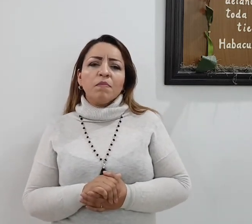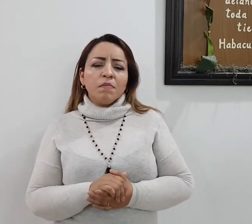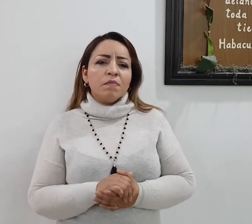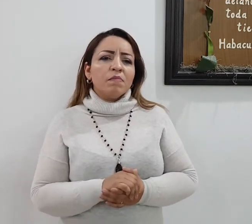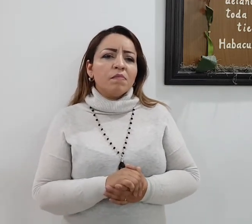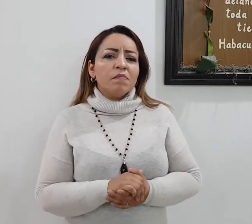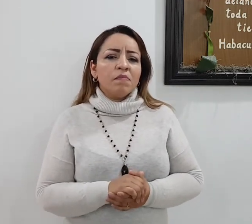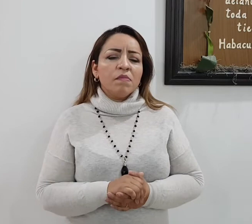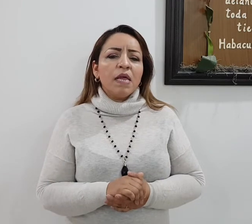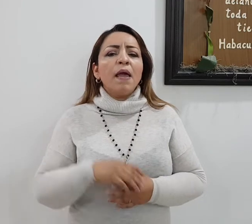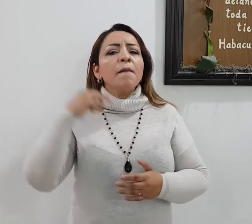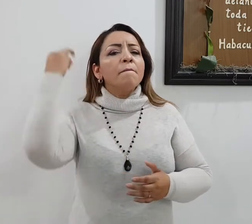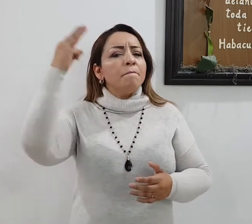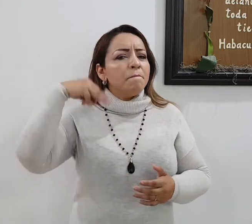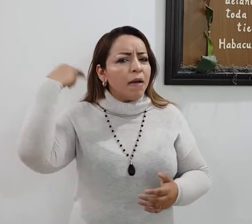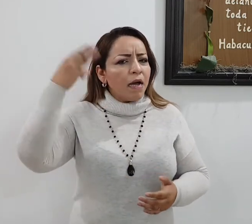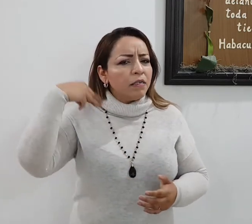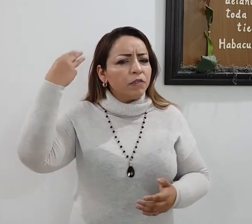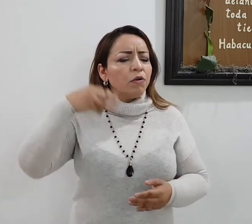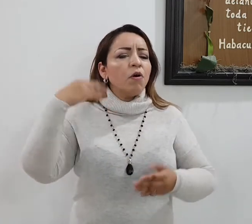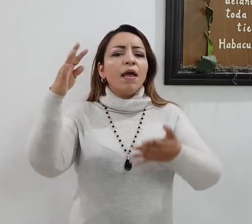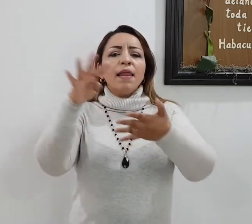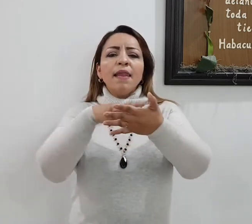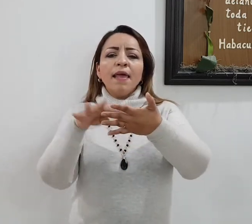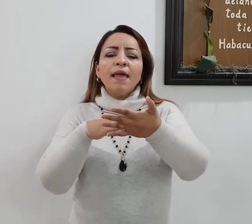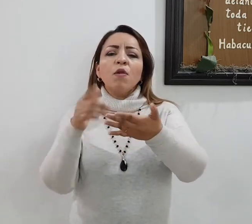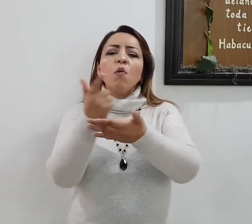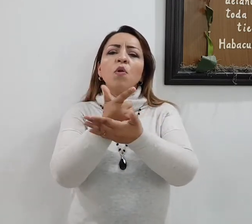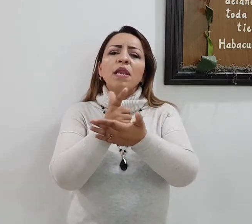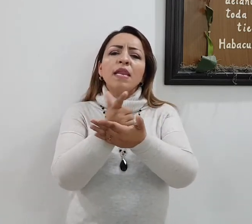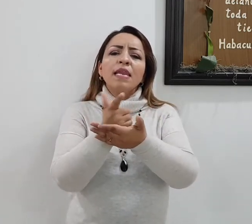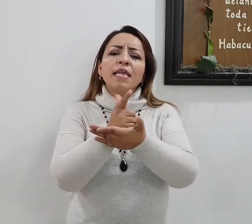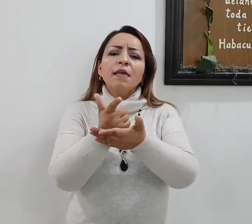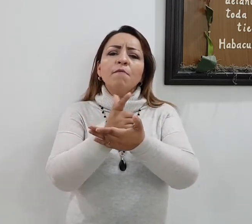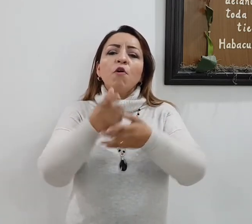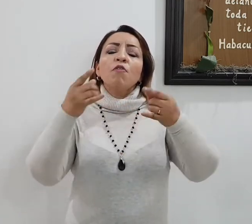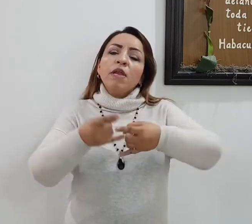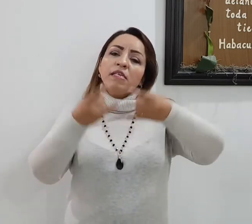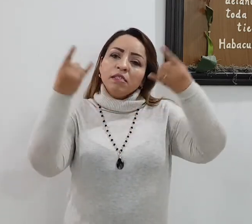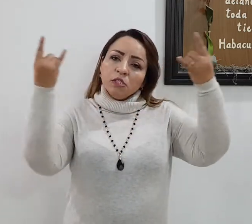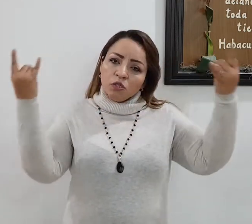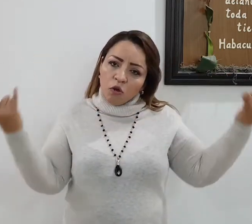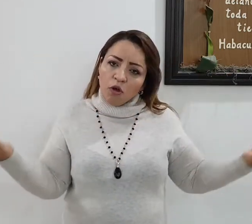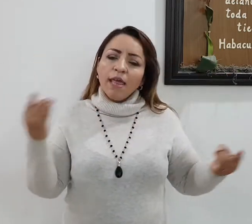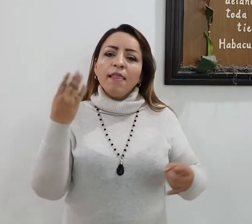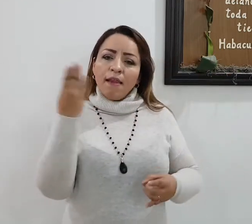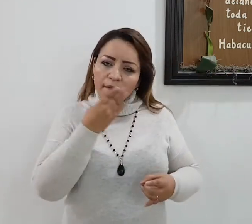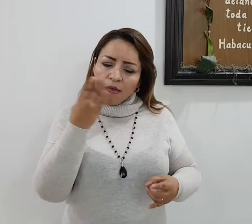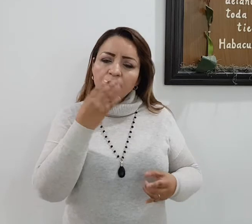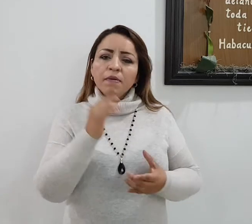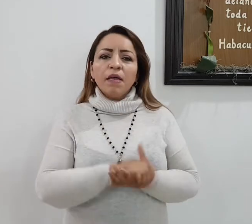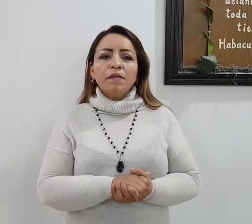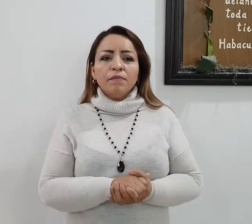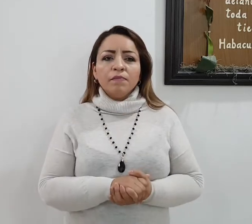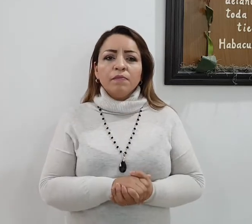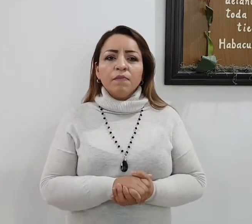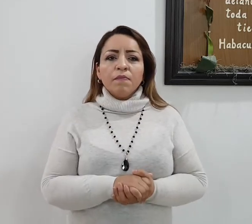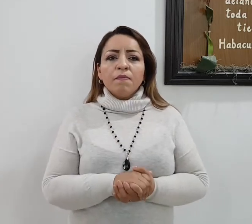En marzo, un libro basado en una historia real. ¿Qué le gusta? Ruth,